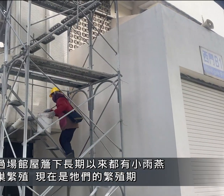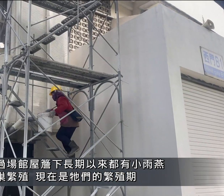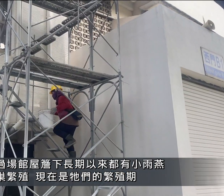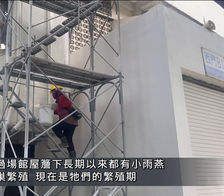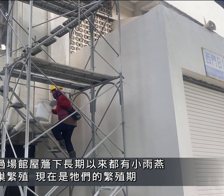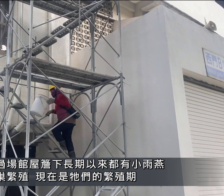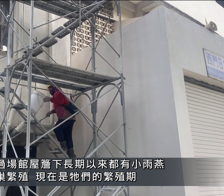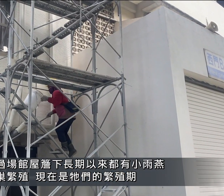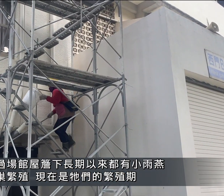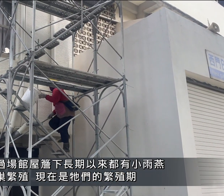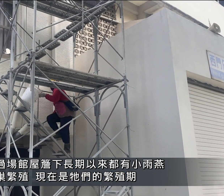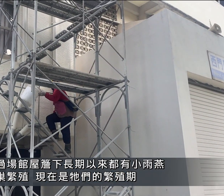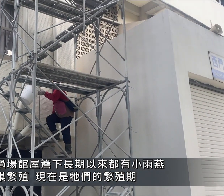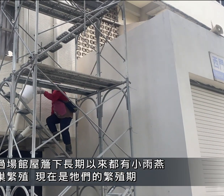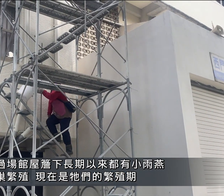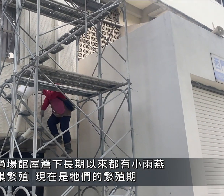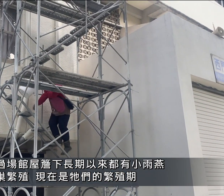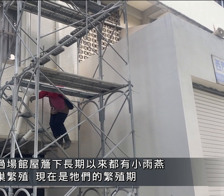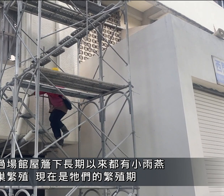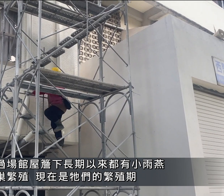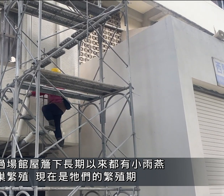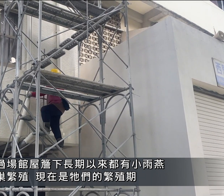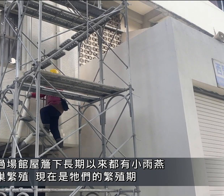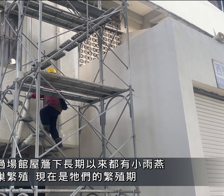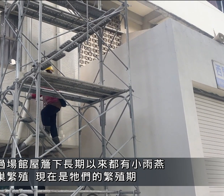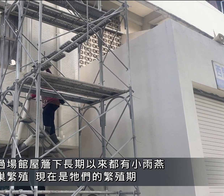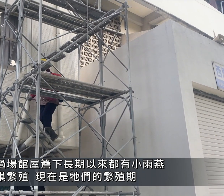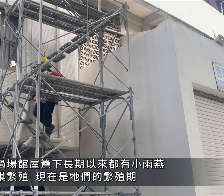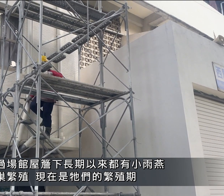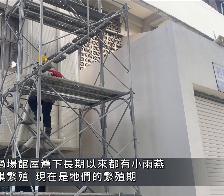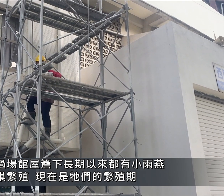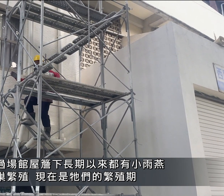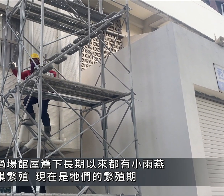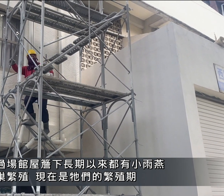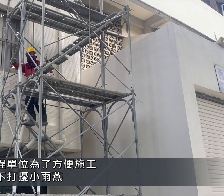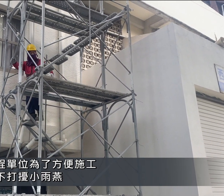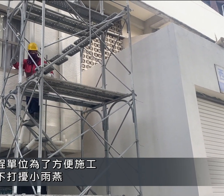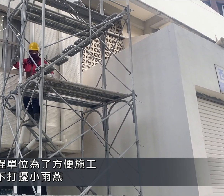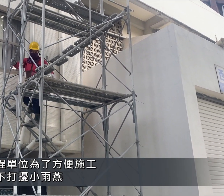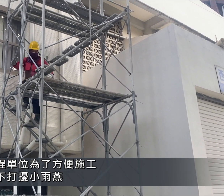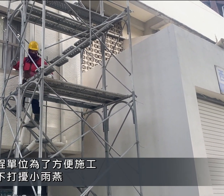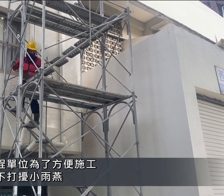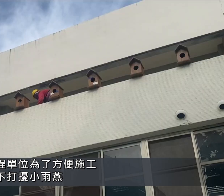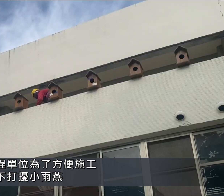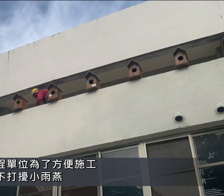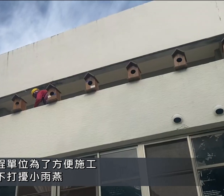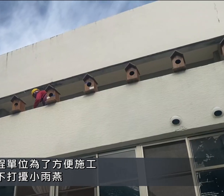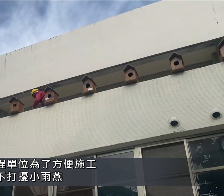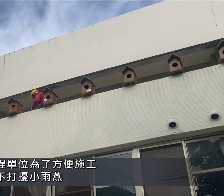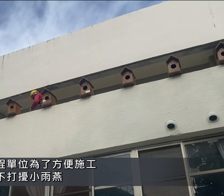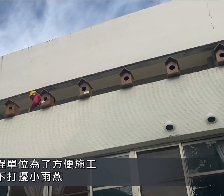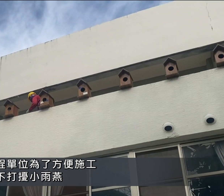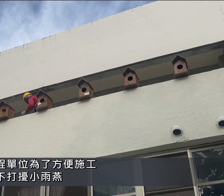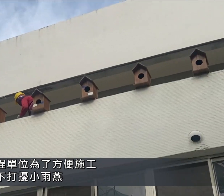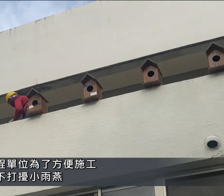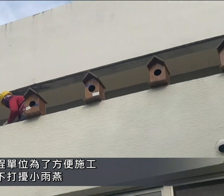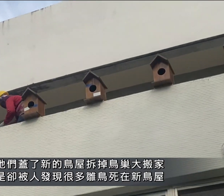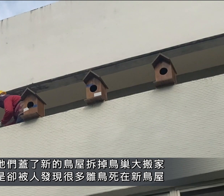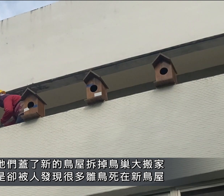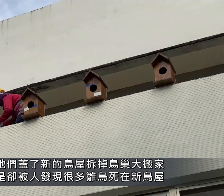有小雨燕筑巢繁殖，现在是他们的繁殖期。工程单位为了方便施工，又不打扰小雨燕，帮他们盖了新的